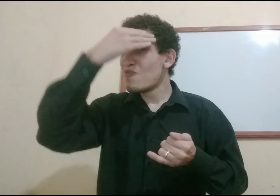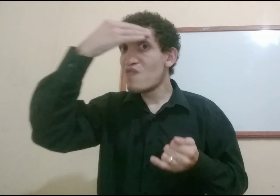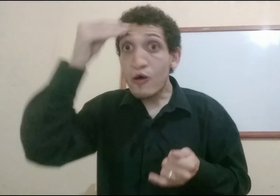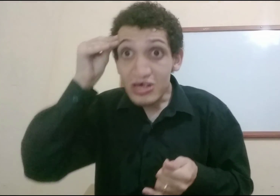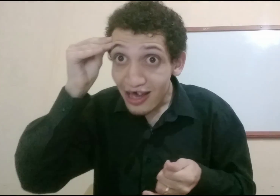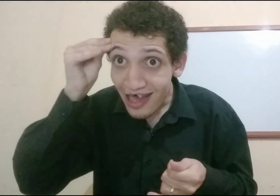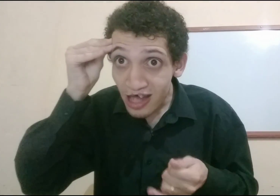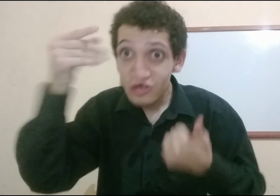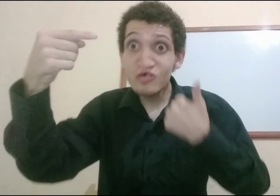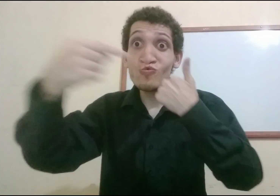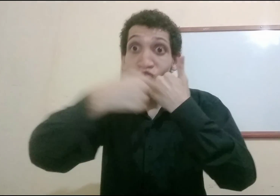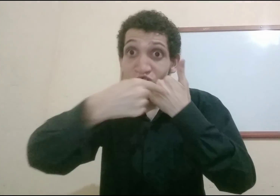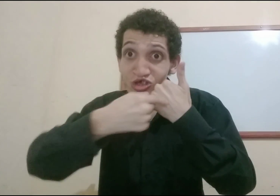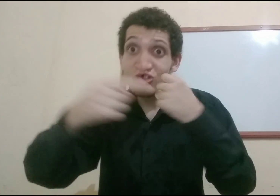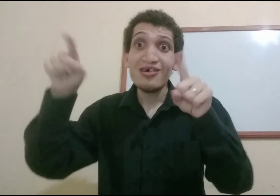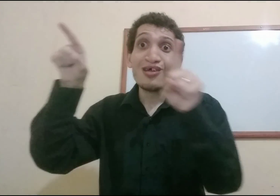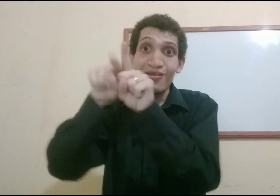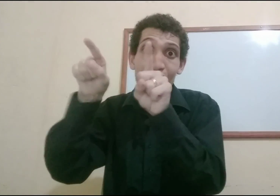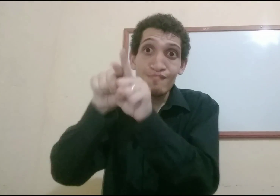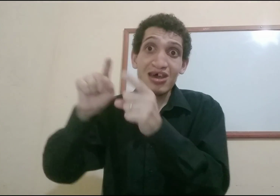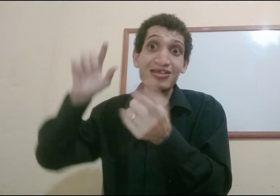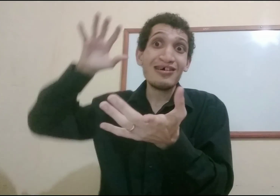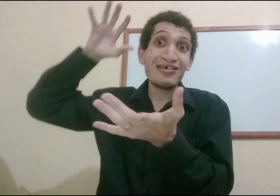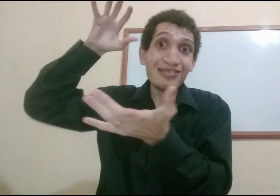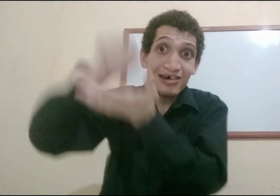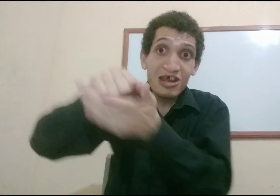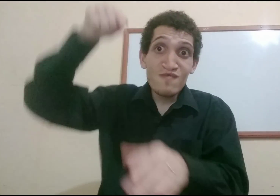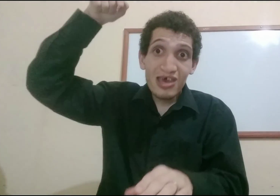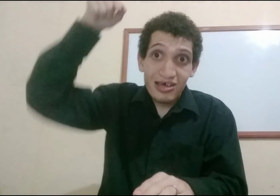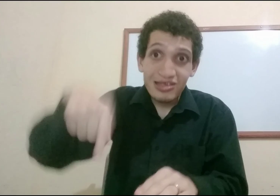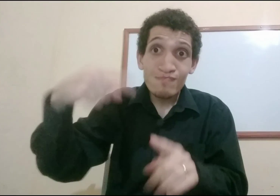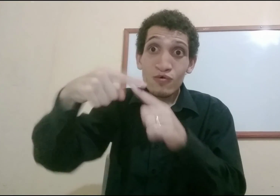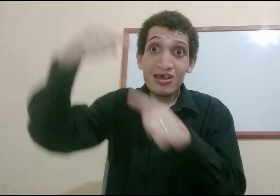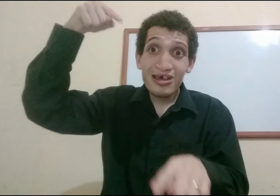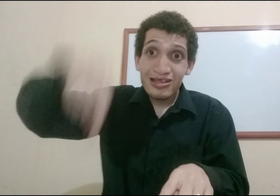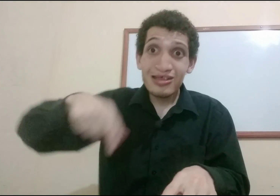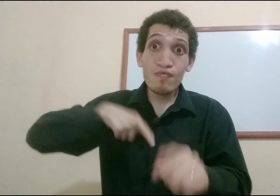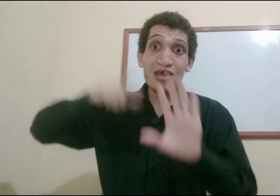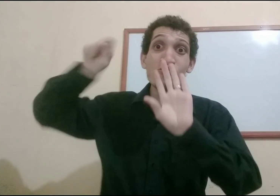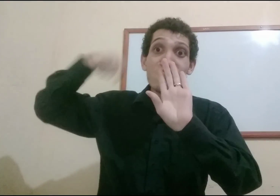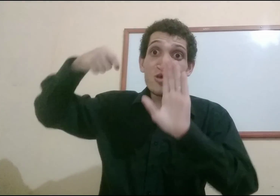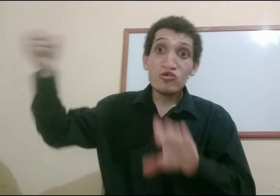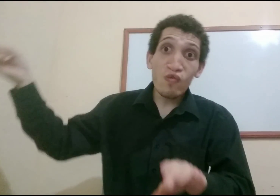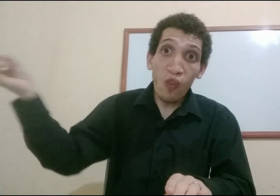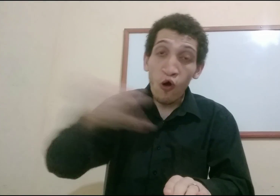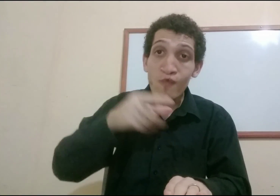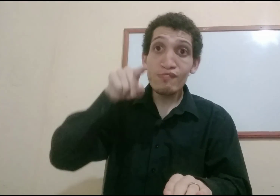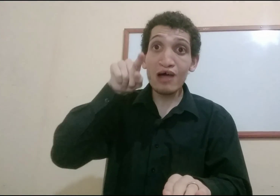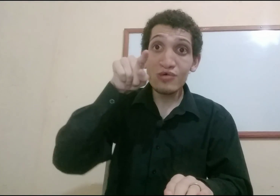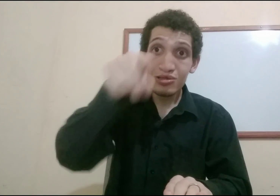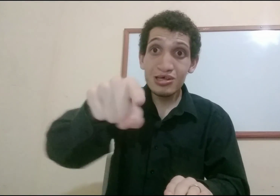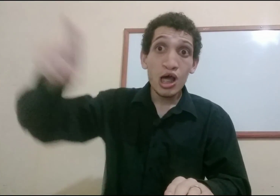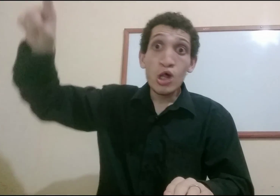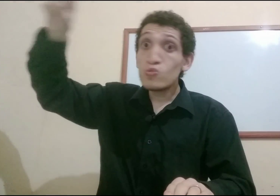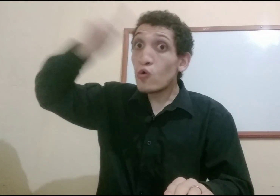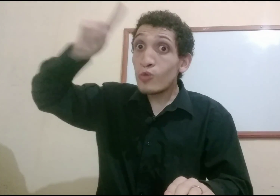Não esquece de curtir e também se inscrever aqui, porque aqui tem vídeo novo para você todos